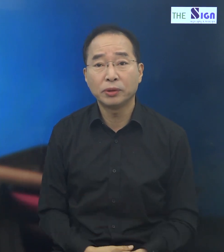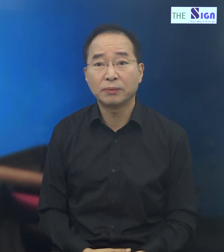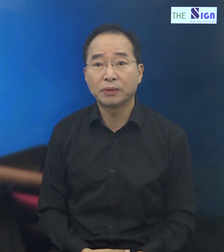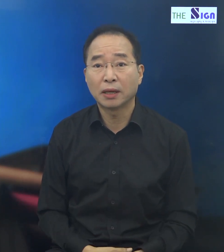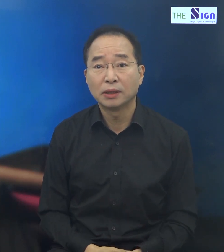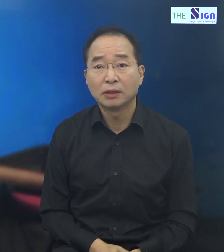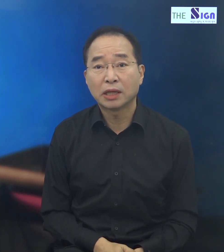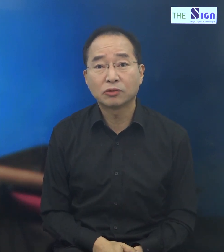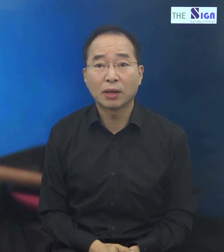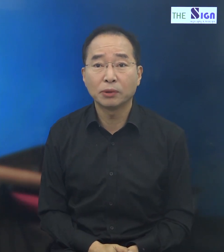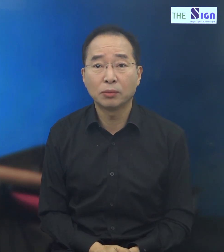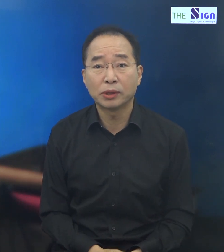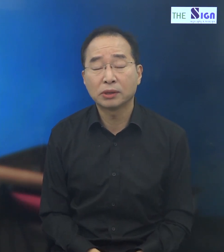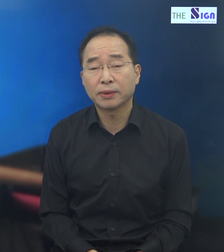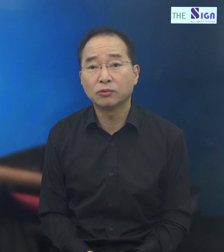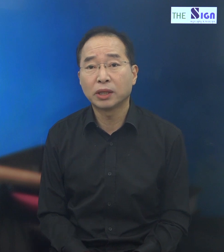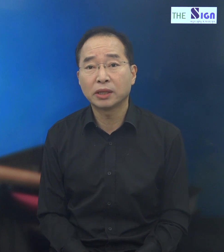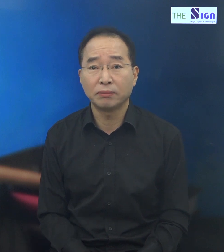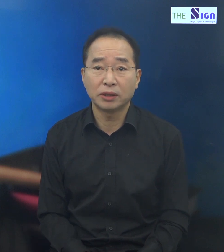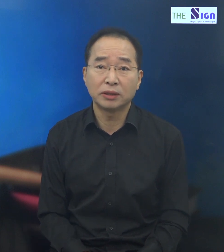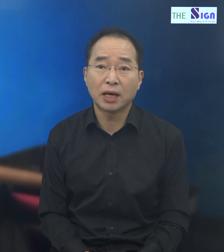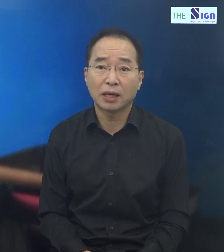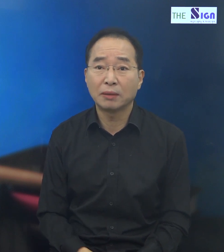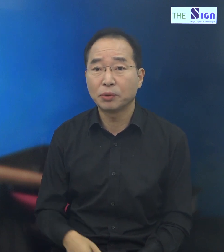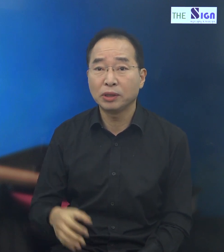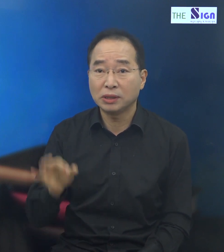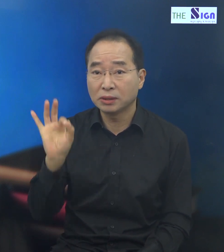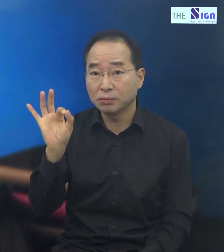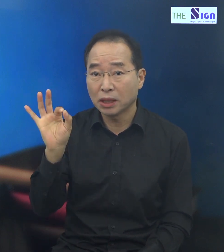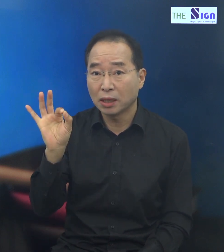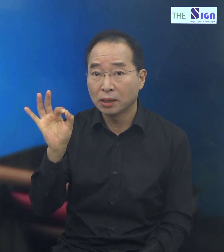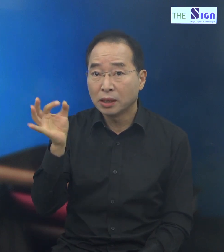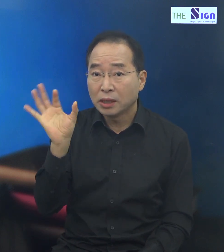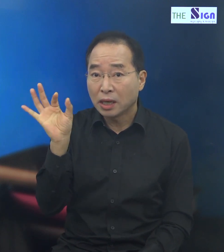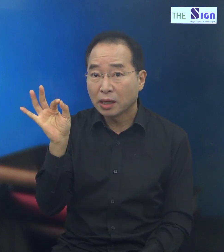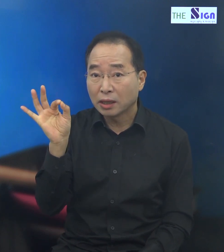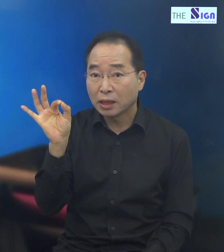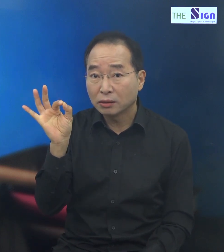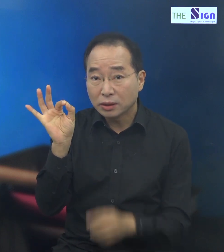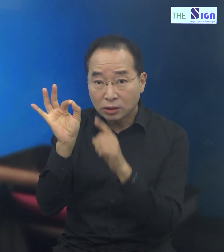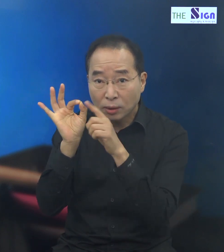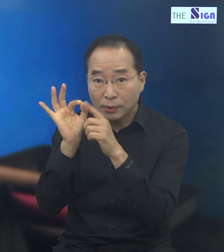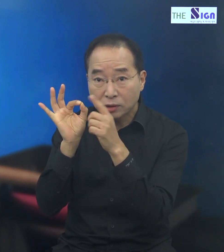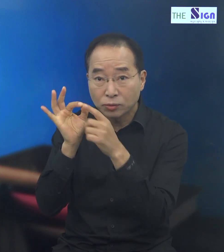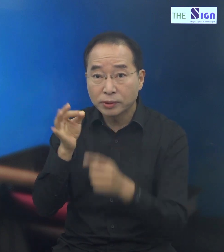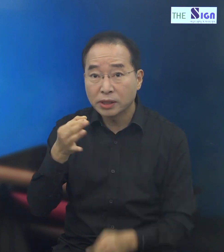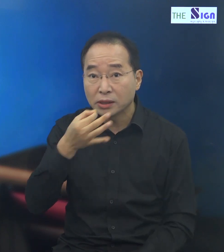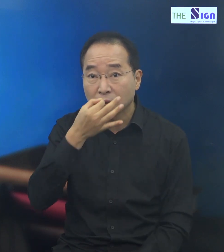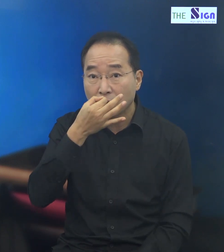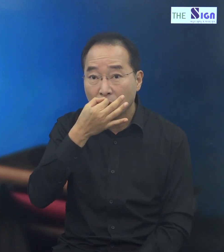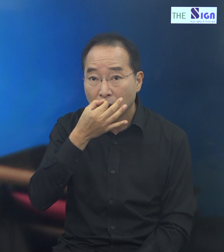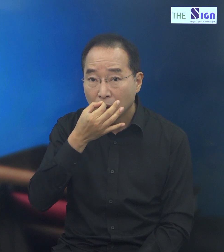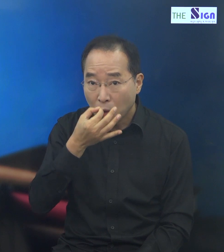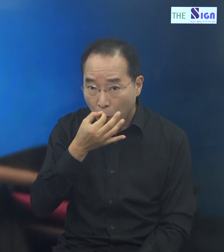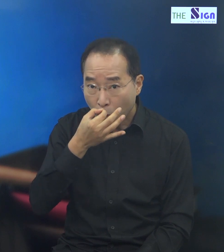됩니다. 나중에 한 번 더 보겠지만 우리가 힘들다라는 표현이 있습니다. 약간 첫 번째, 두 번째에서